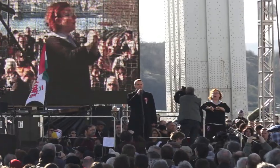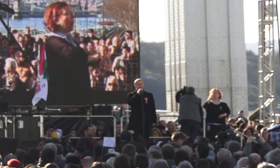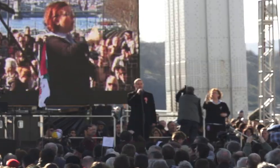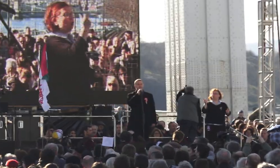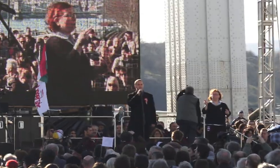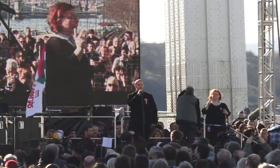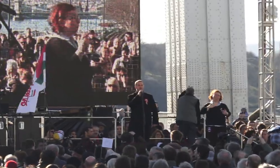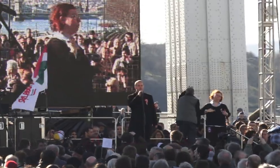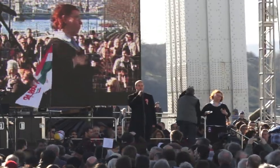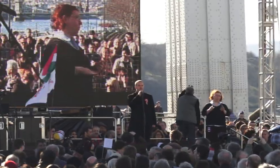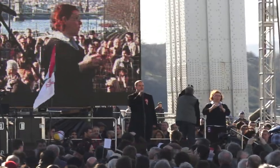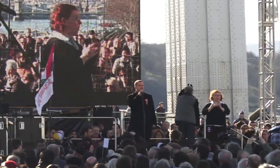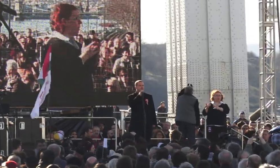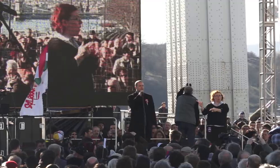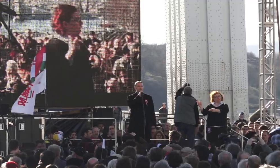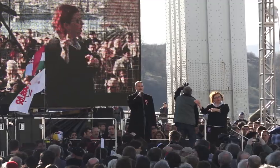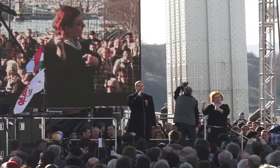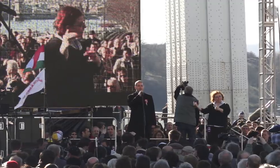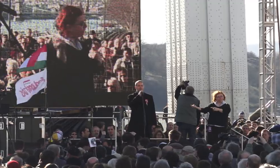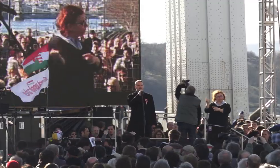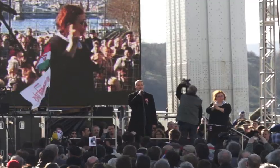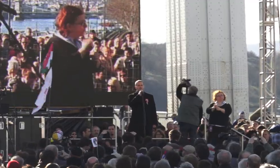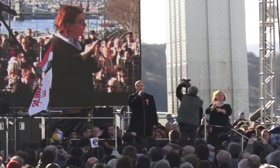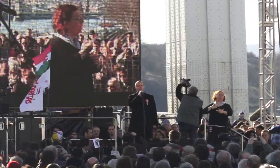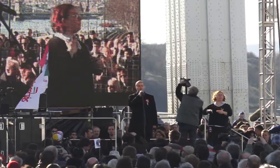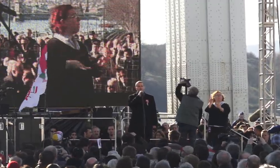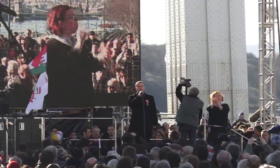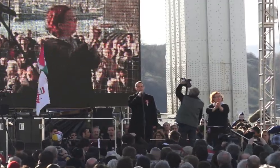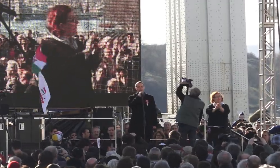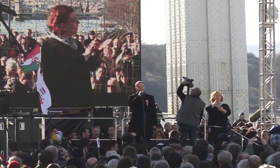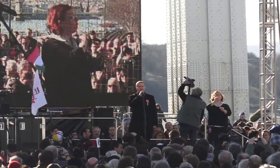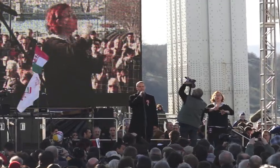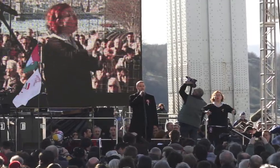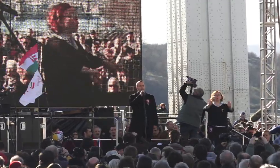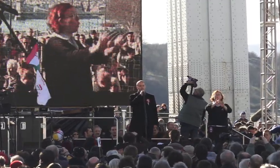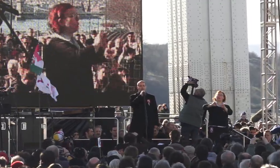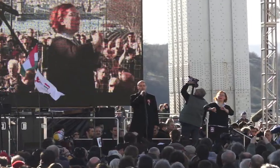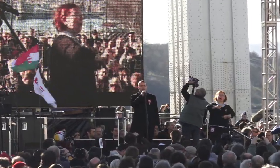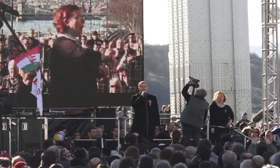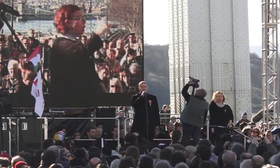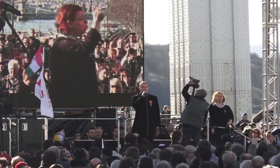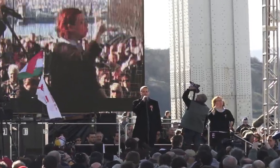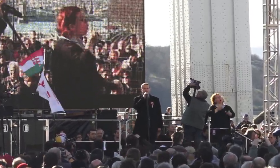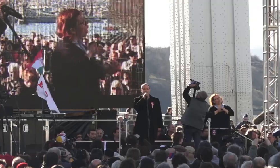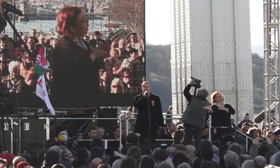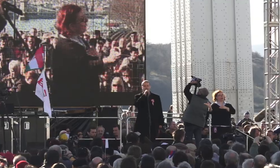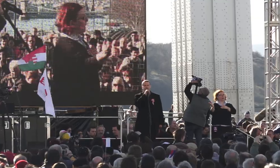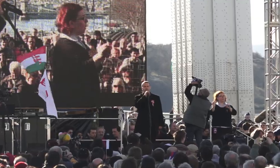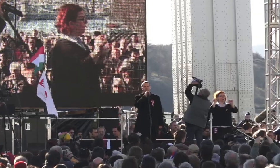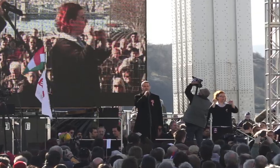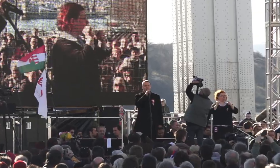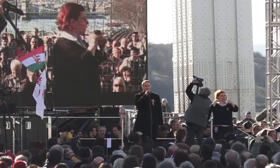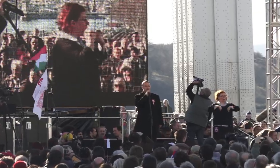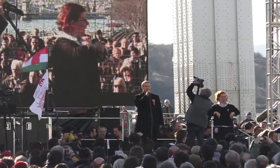Legelsőként engedjétek meg, hogy felvezessük és beiktassuk Magyarország első alternatív